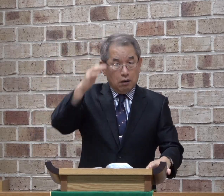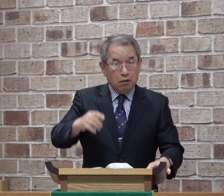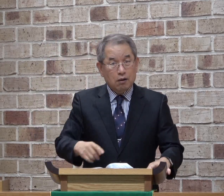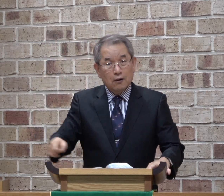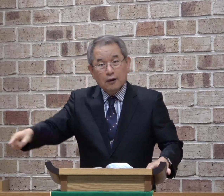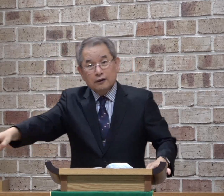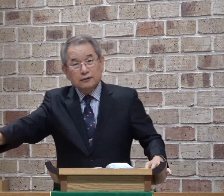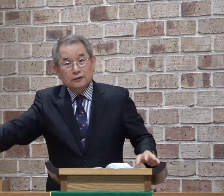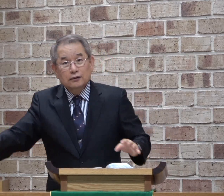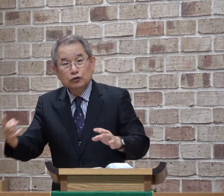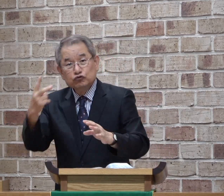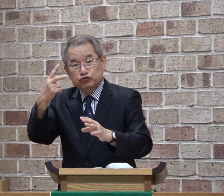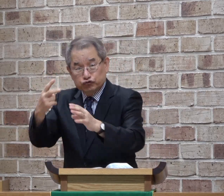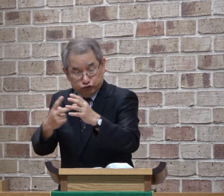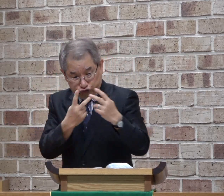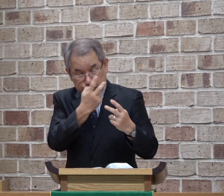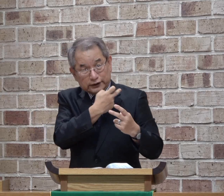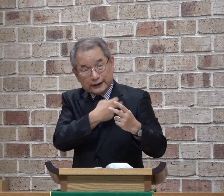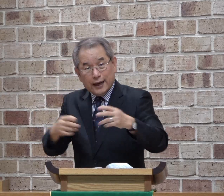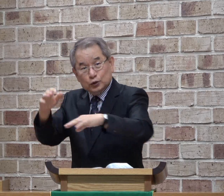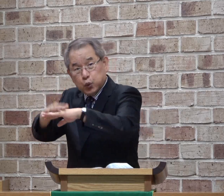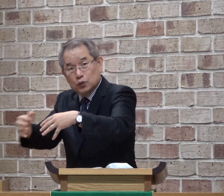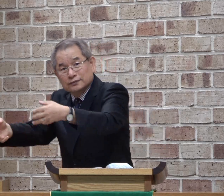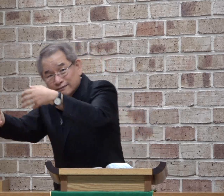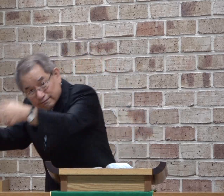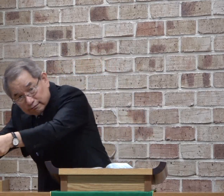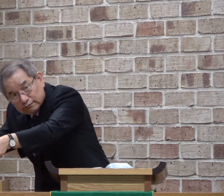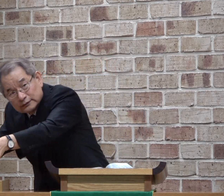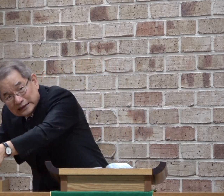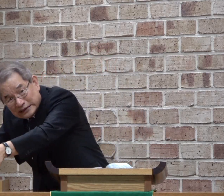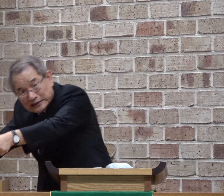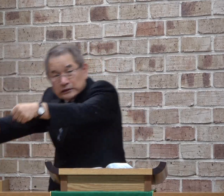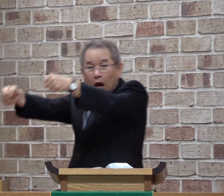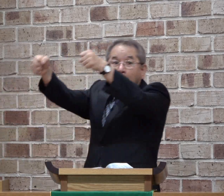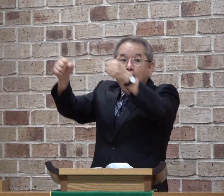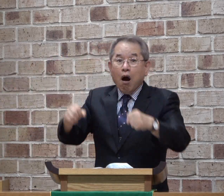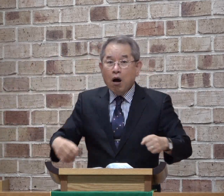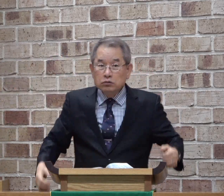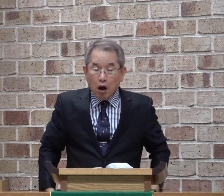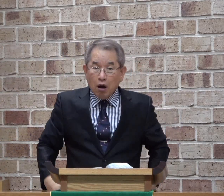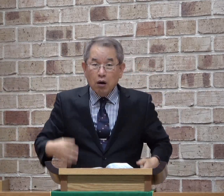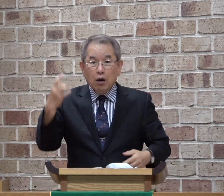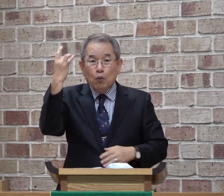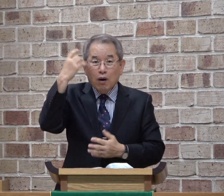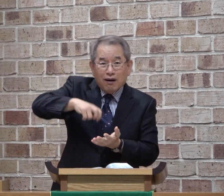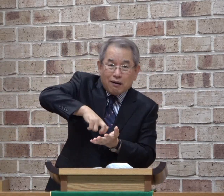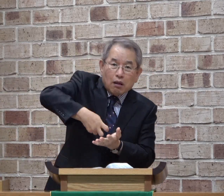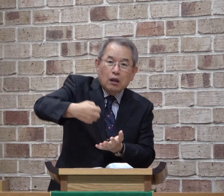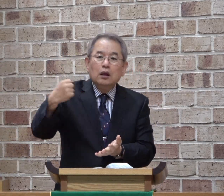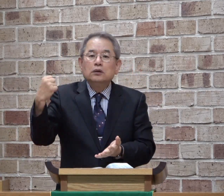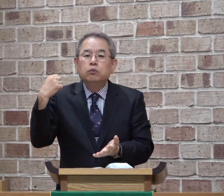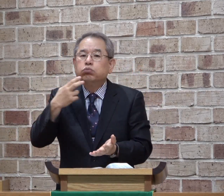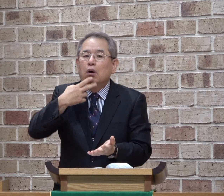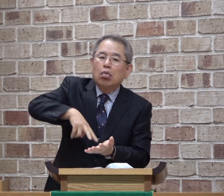예수님도 아닙니다. 제자 베드로입니다. 베드로는 제자이기 때문에 예수님의 그 능력을 행사할 수 있었을까요? 그리고는